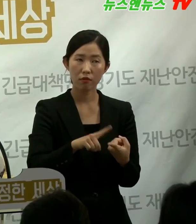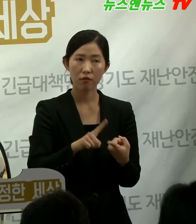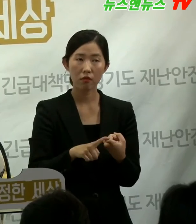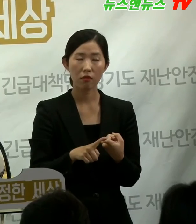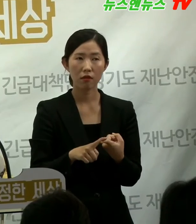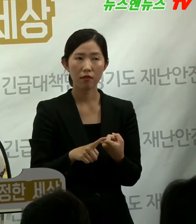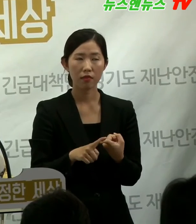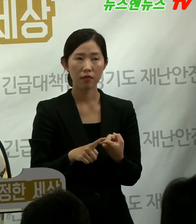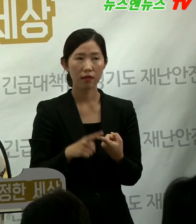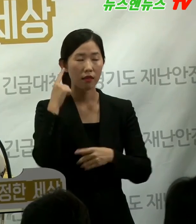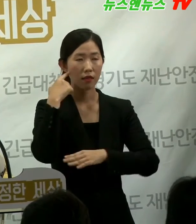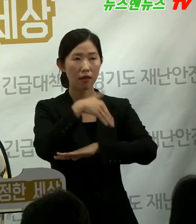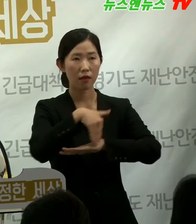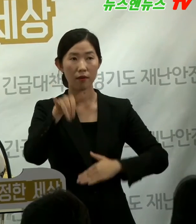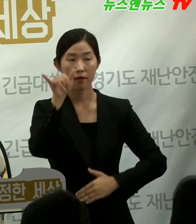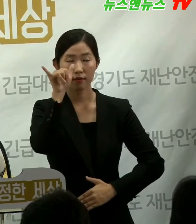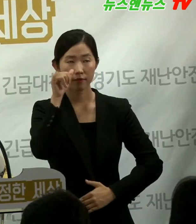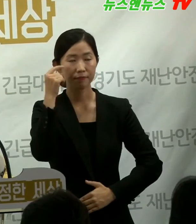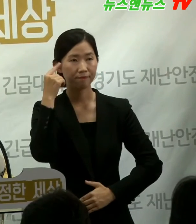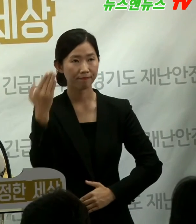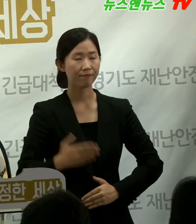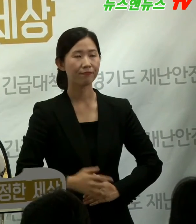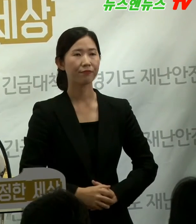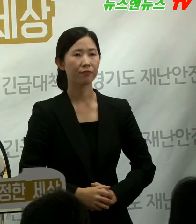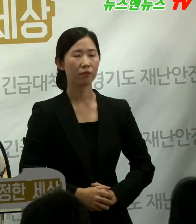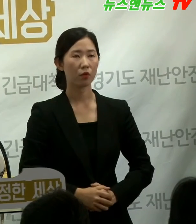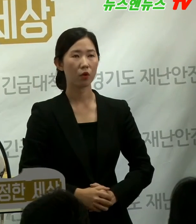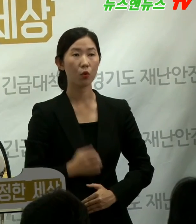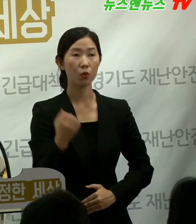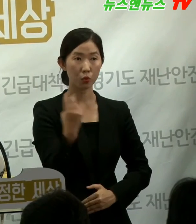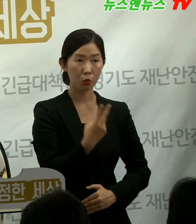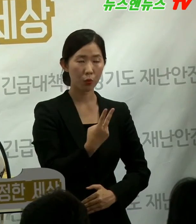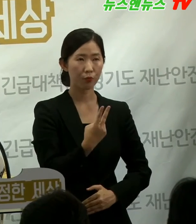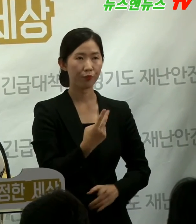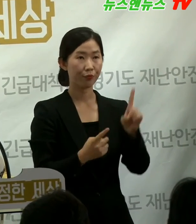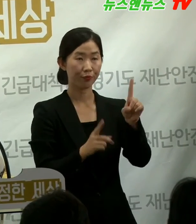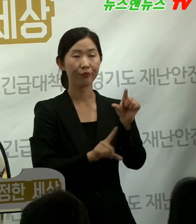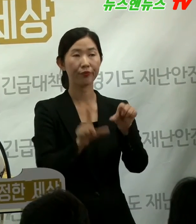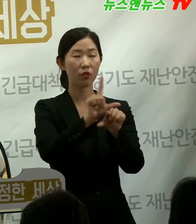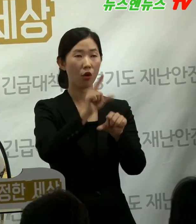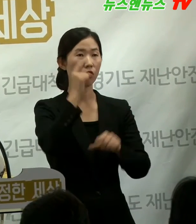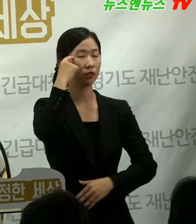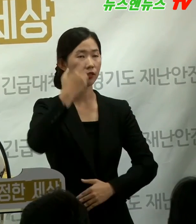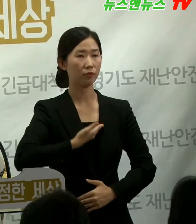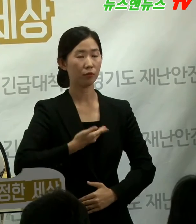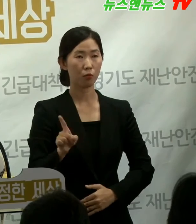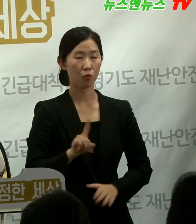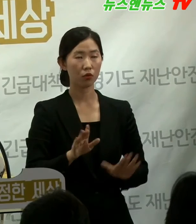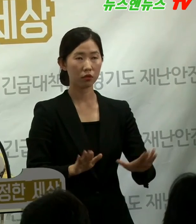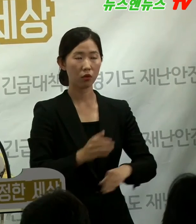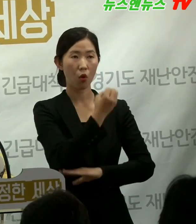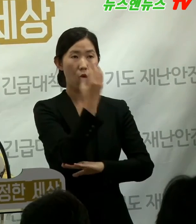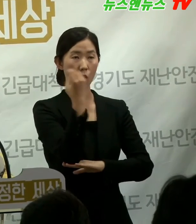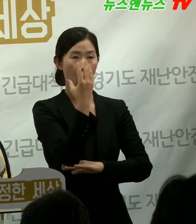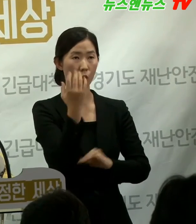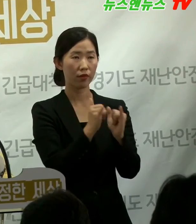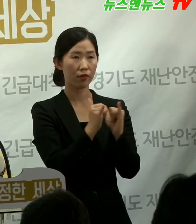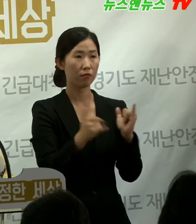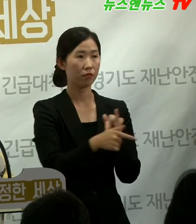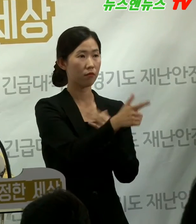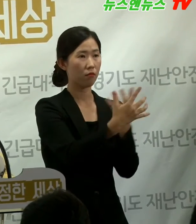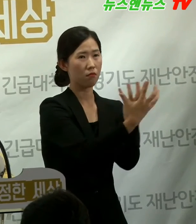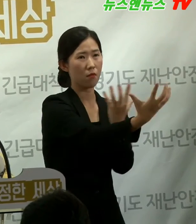있는 내용이 있으면 말씀해 주시고요. 한 가지 더 말씀을 드리게 되면 지금 언론인 대상으로 기자회견들을 많은 곳에서